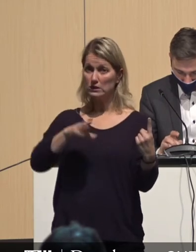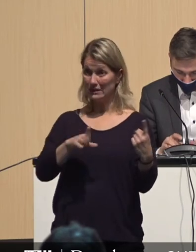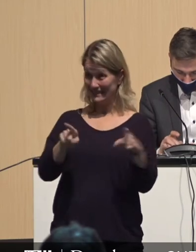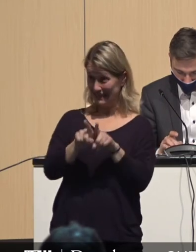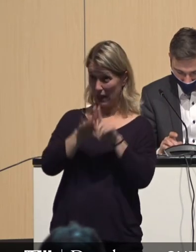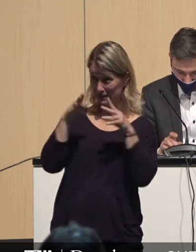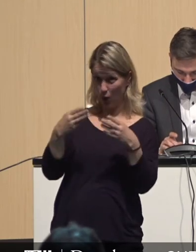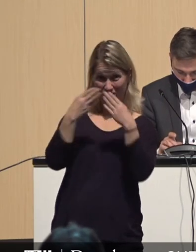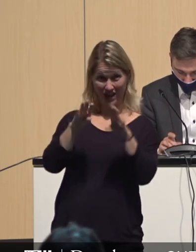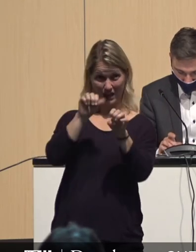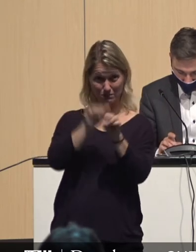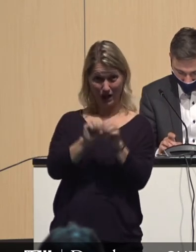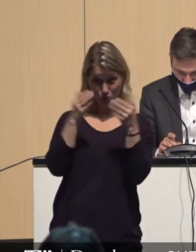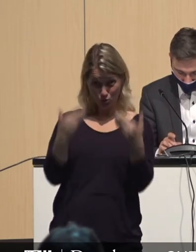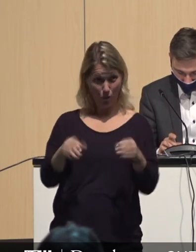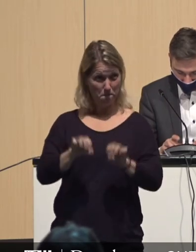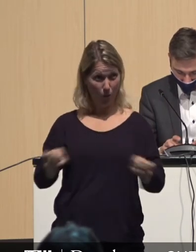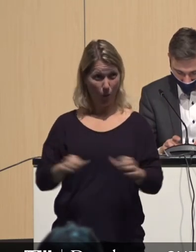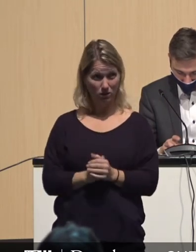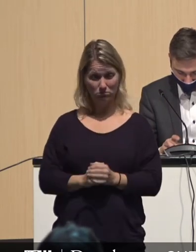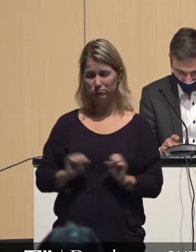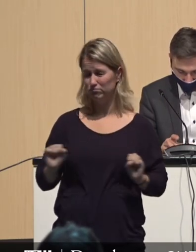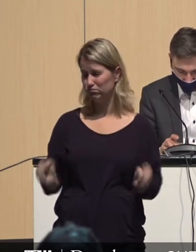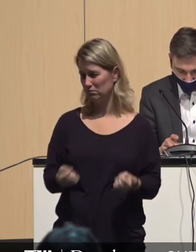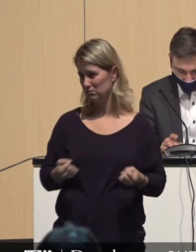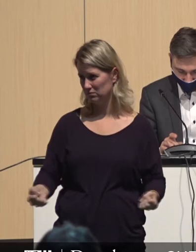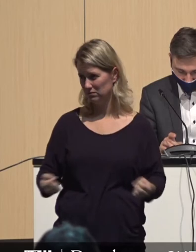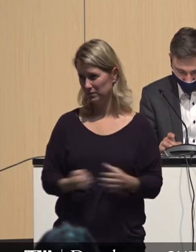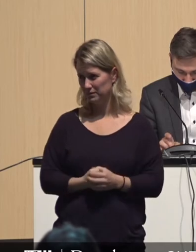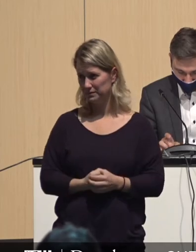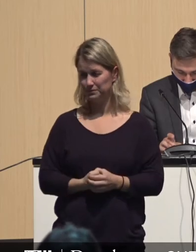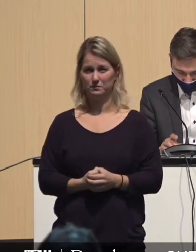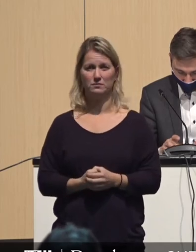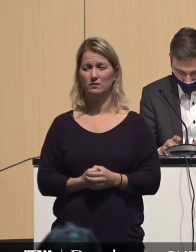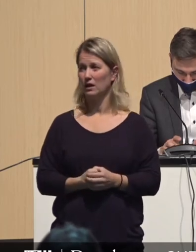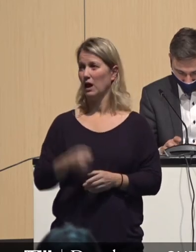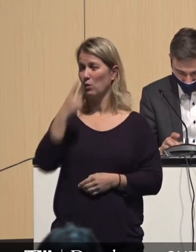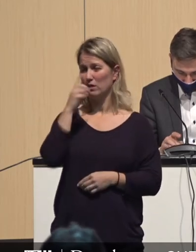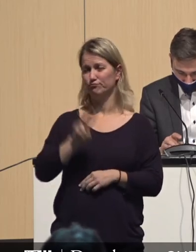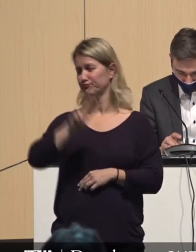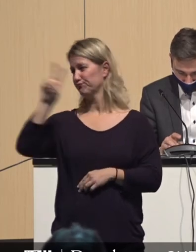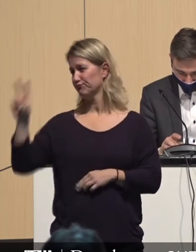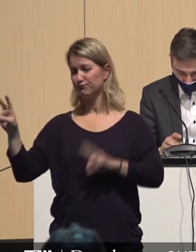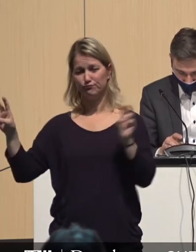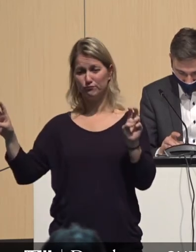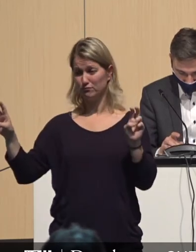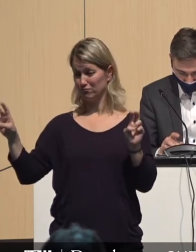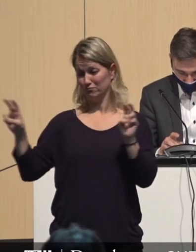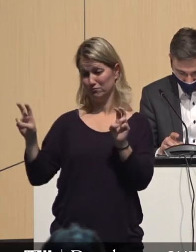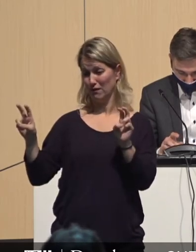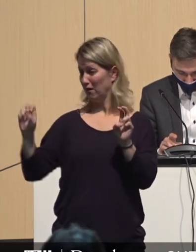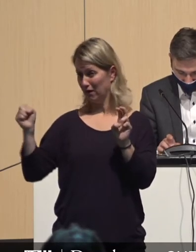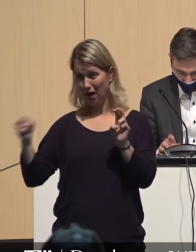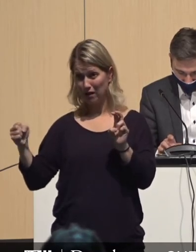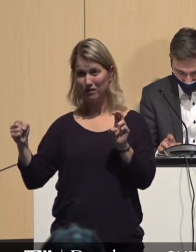Weihnachtsmarkt überhaupt möglich sind? Nein. Und wenn ich nicht ein bisschen näher mit den Leuten dastehen kann, wenn ich dann